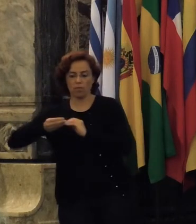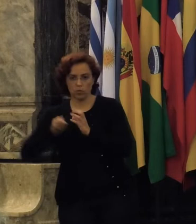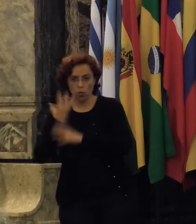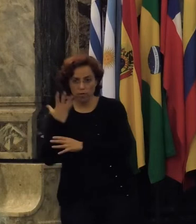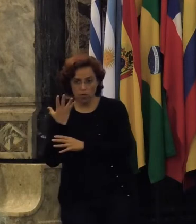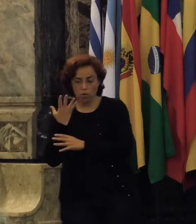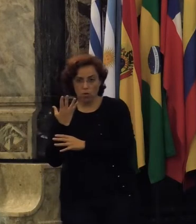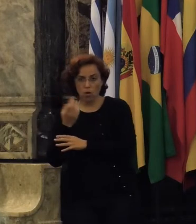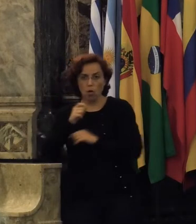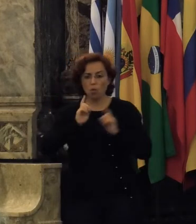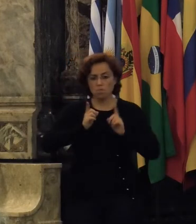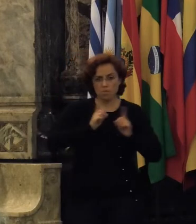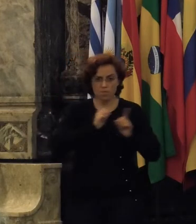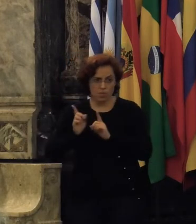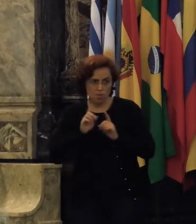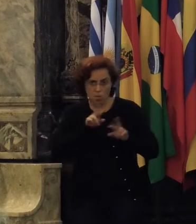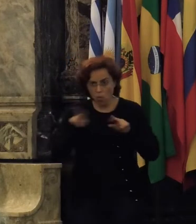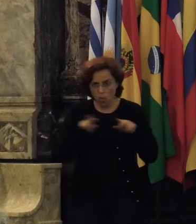¿Son del mismo orden?